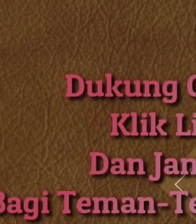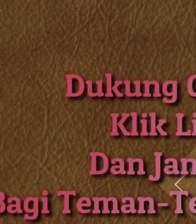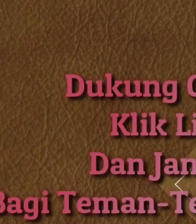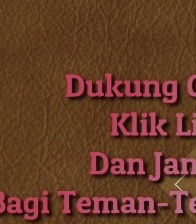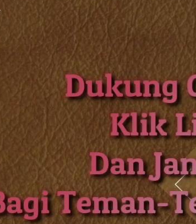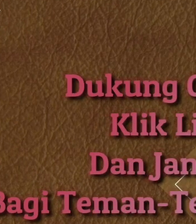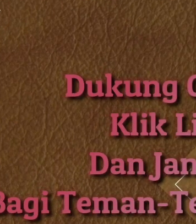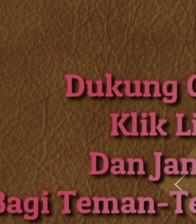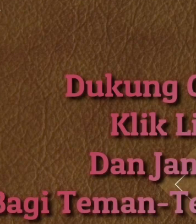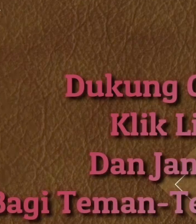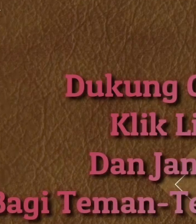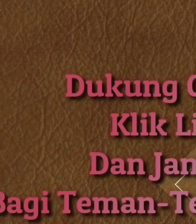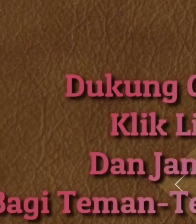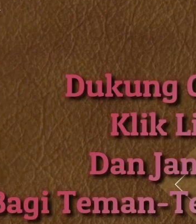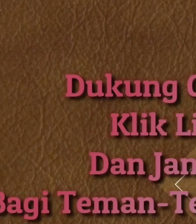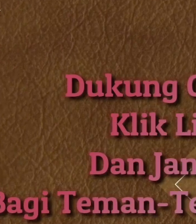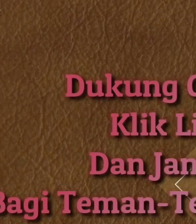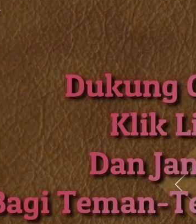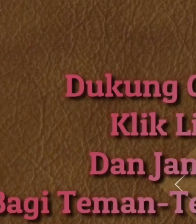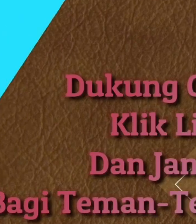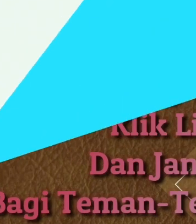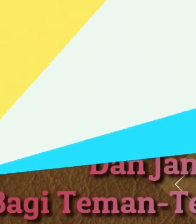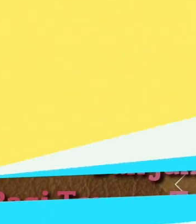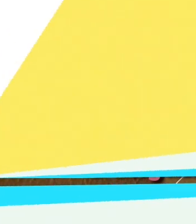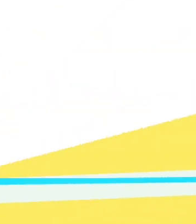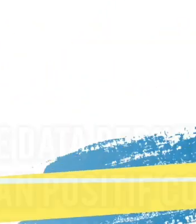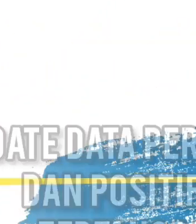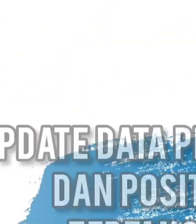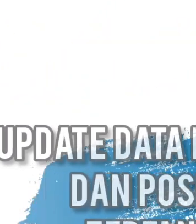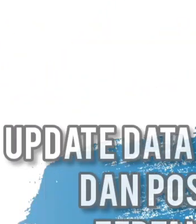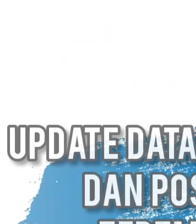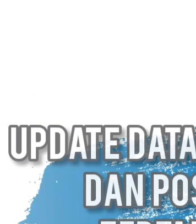aku Ia mempunyai